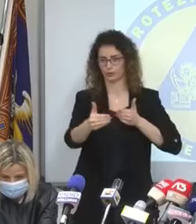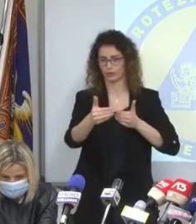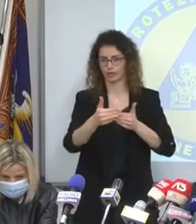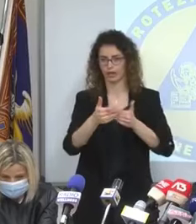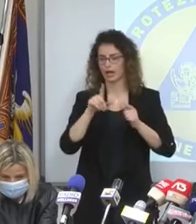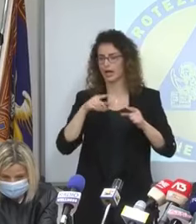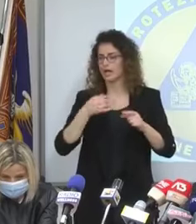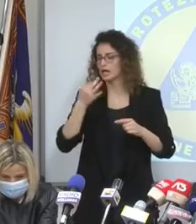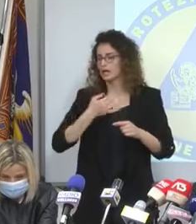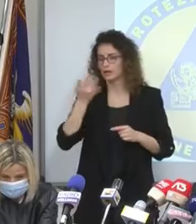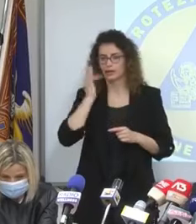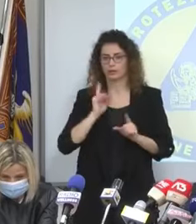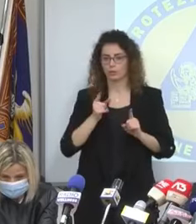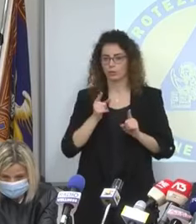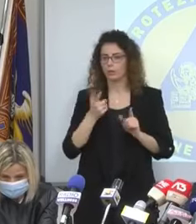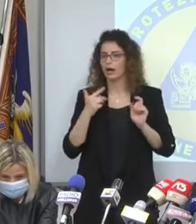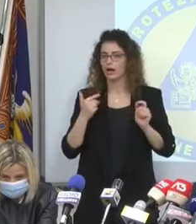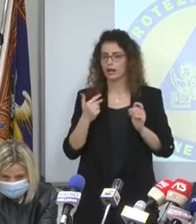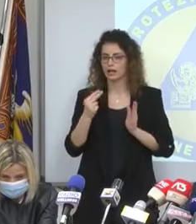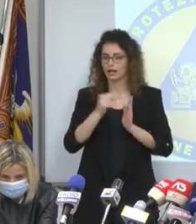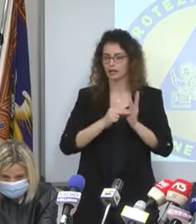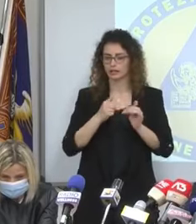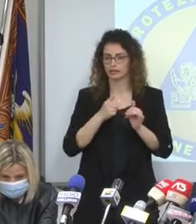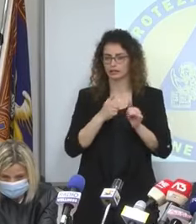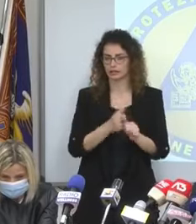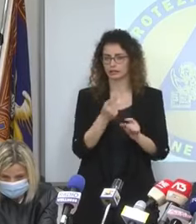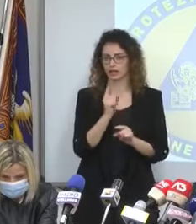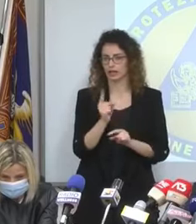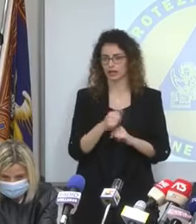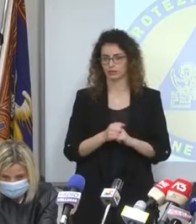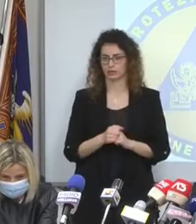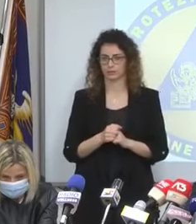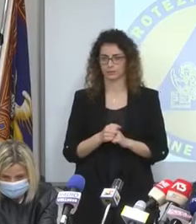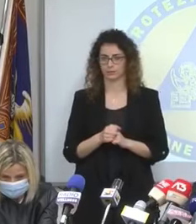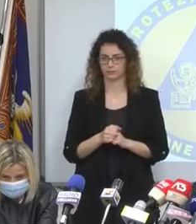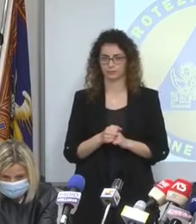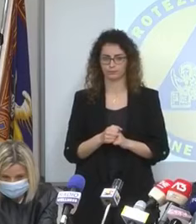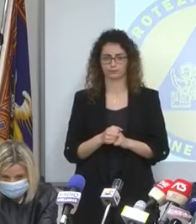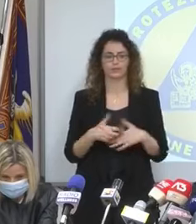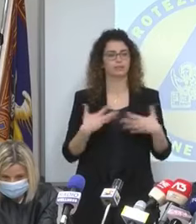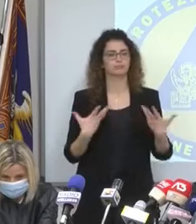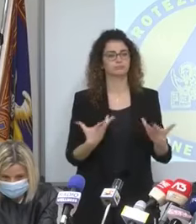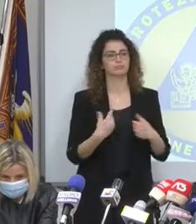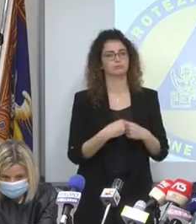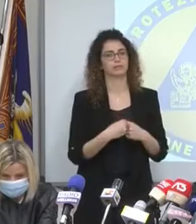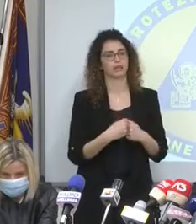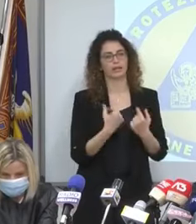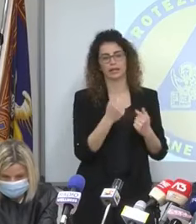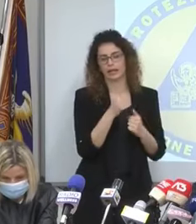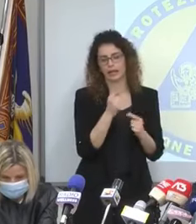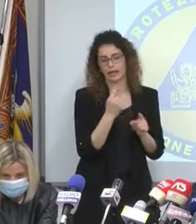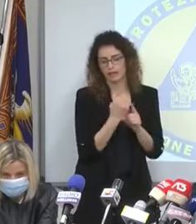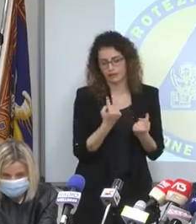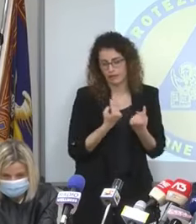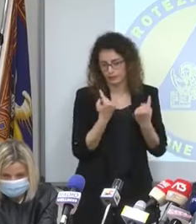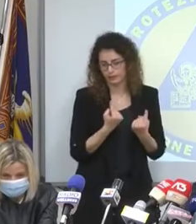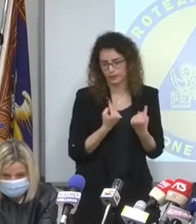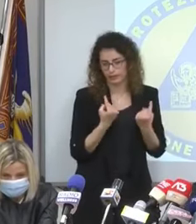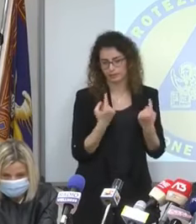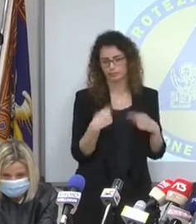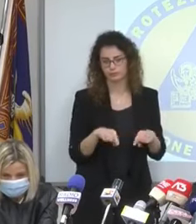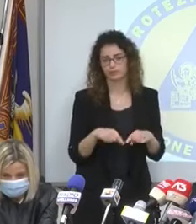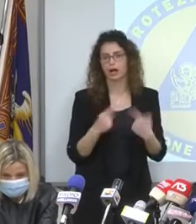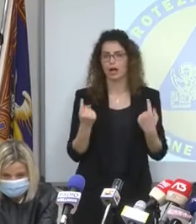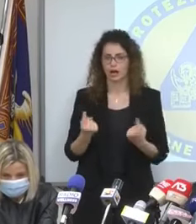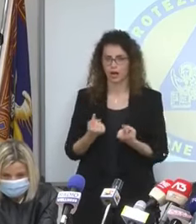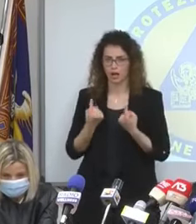con il rischio che poi si disdica tutto. Cioè, allora è attendere, insomma, ecco, questo è il...